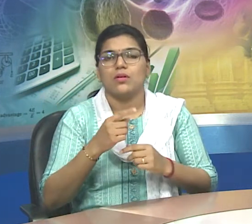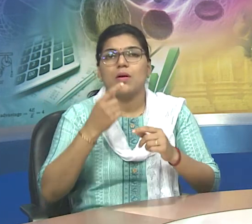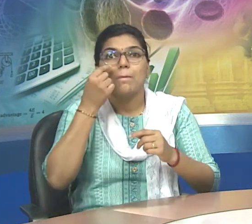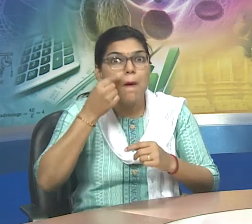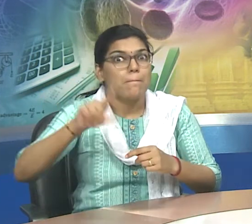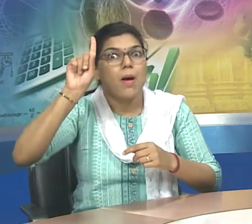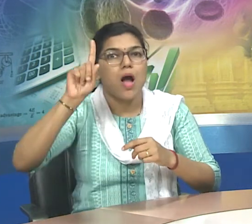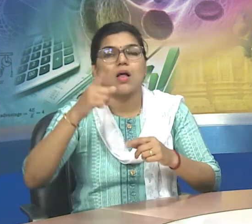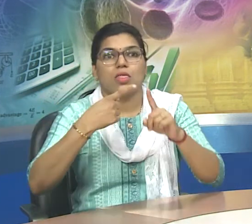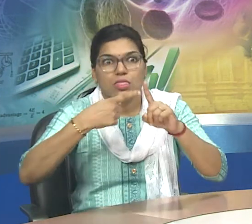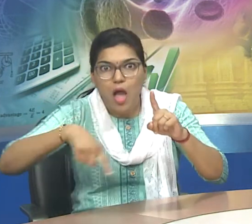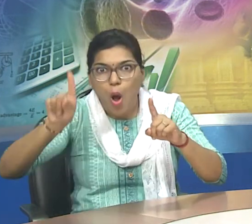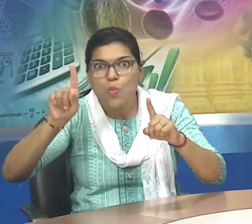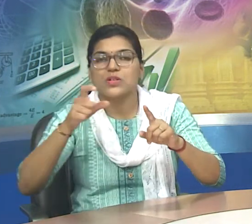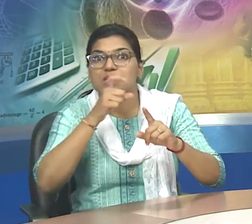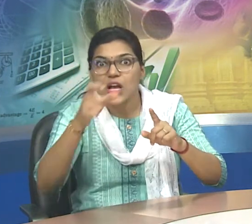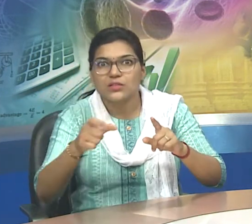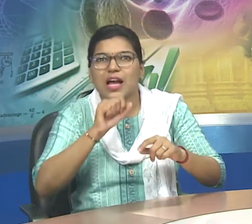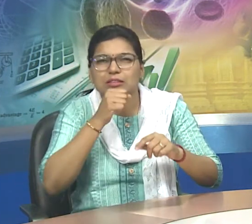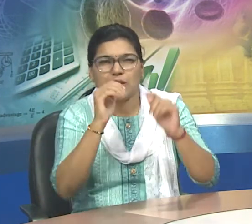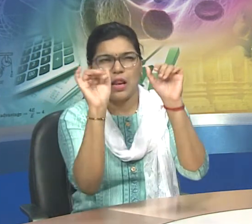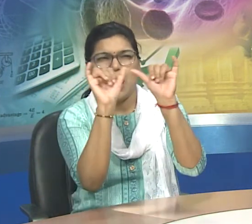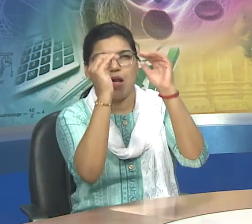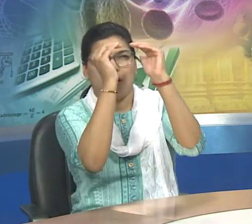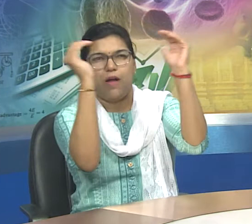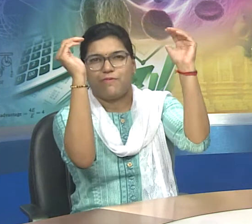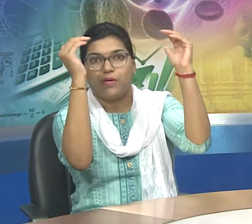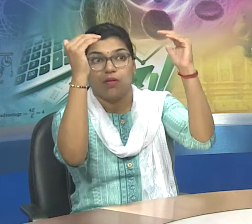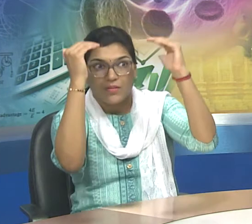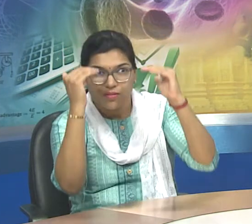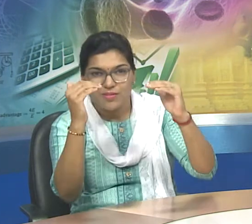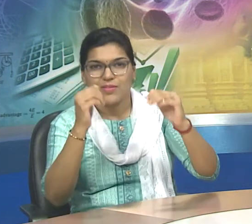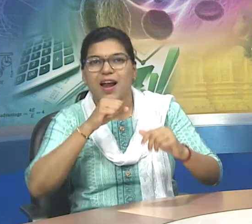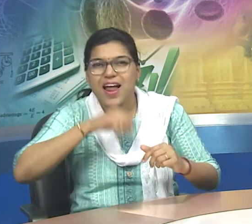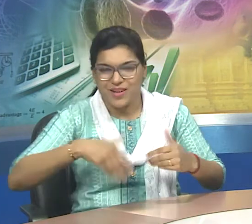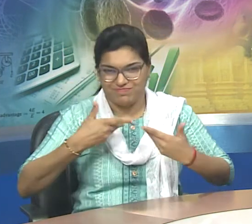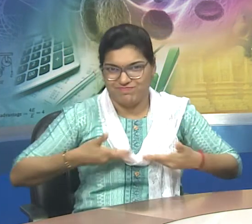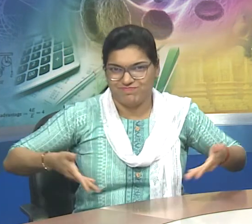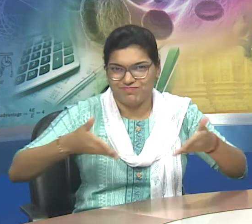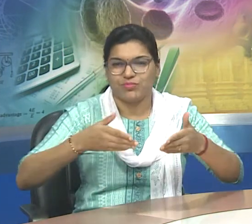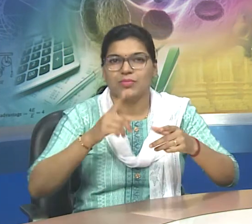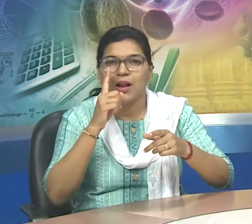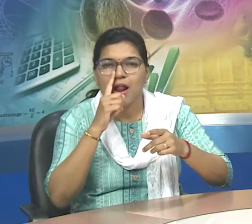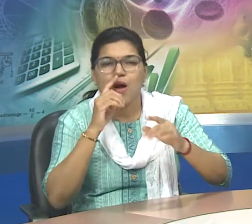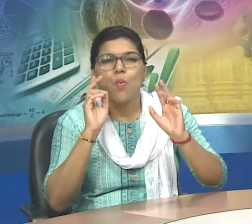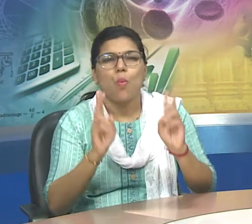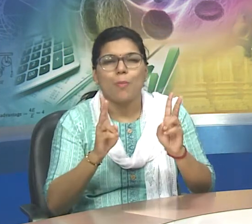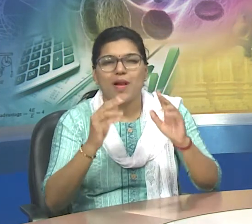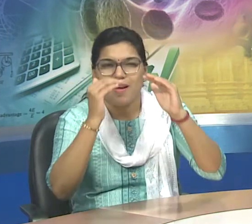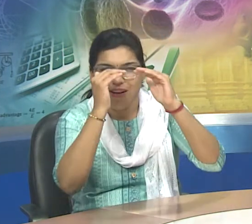जो शब्द लाइनेज शब्द कहा गया है अर्थात वो एक ही स्तर के रिश्ते, जो पारिवारिक रिश्ते